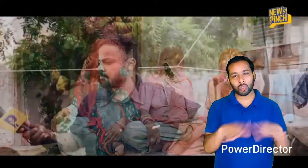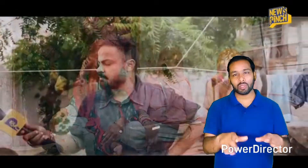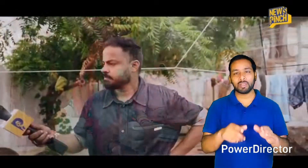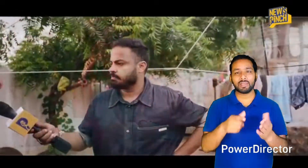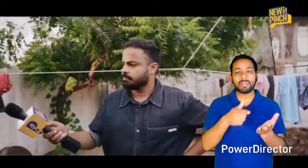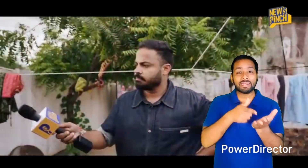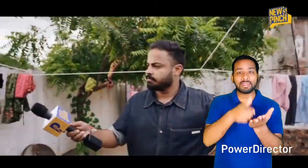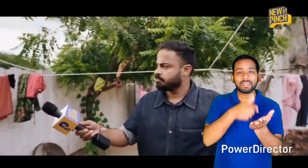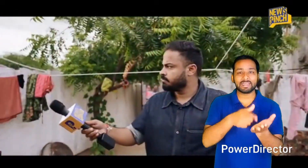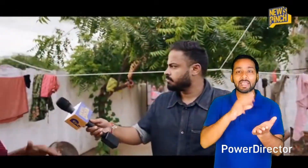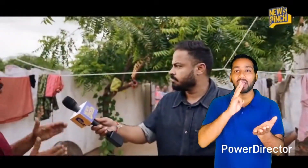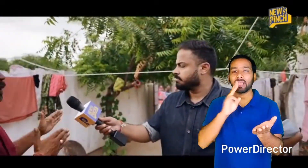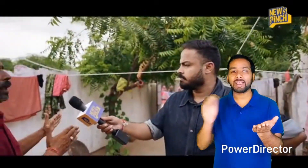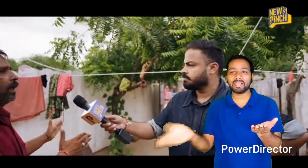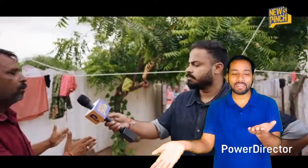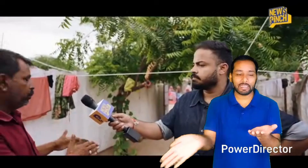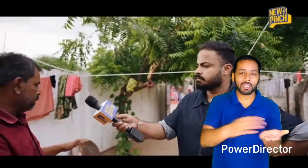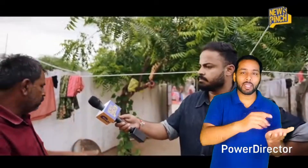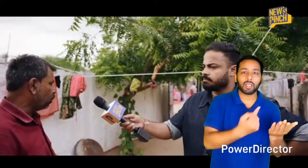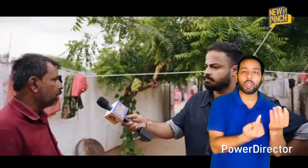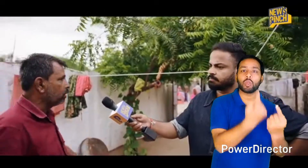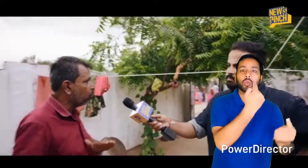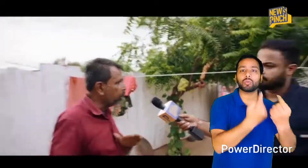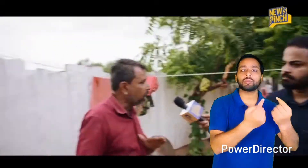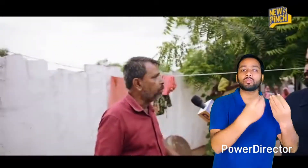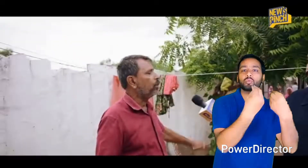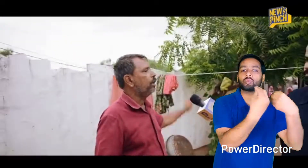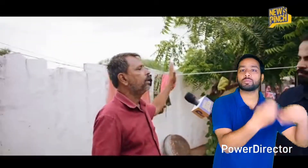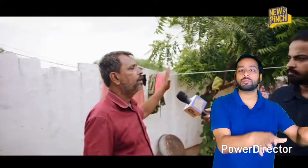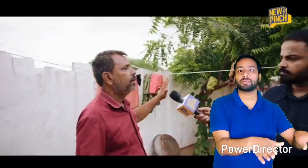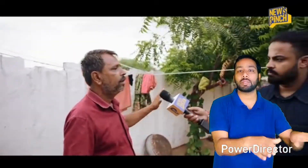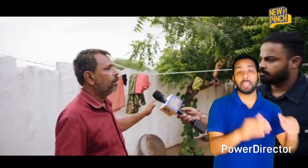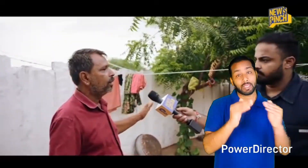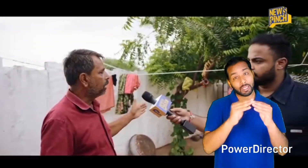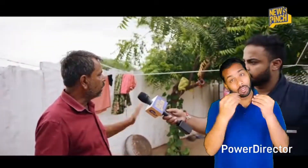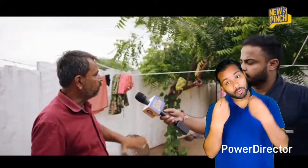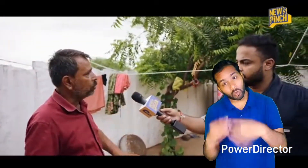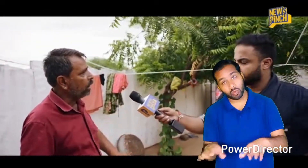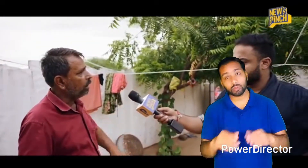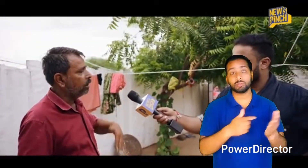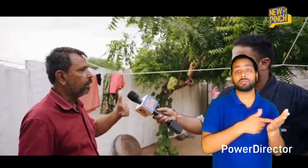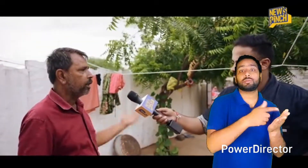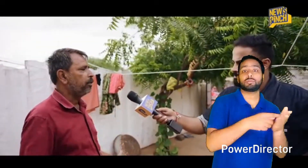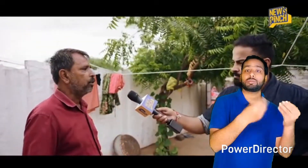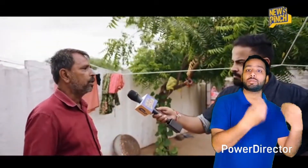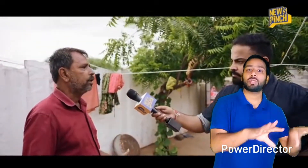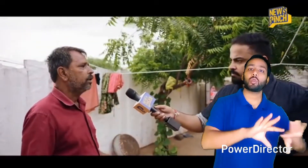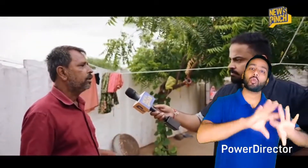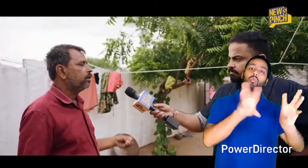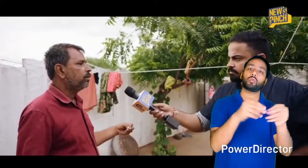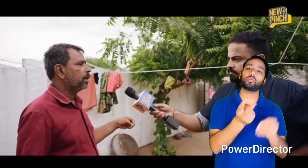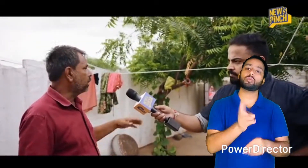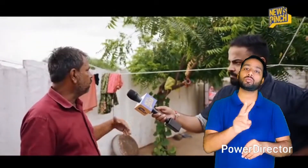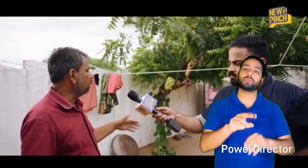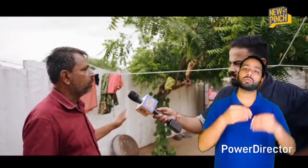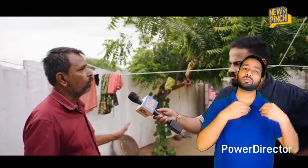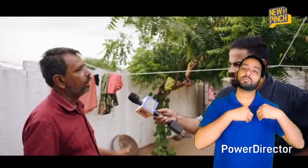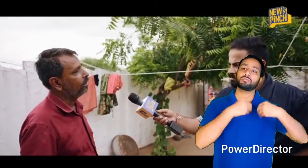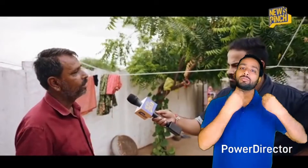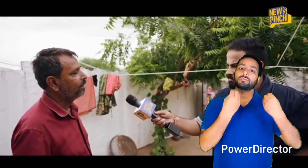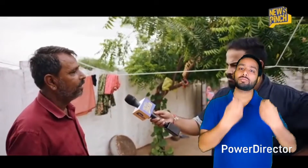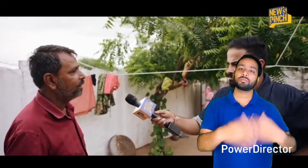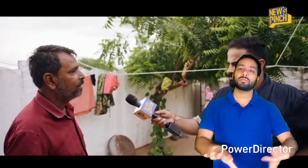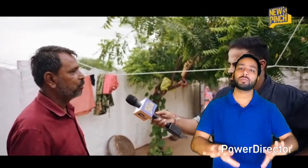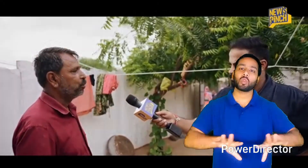घर में भी नुकसान हो गया और खेत में भी वो पानी गया, तो फसल बो रखी थी वो भी खराब हो गई। घर का भी नुकसान, खेत का भी नुकसान, मतलब कहीं के नहीं